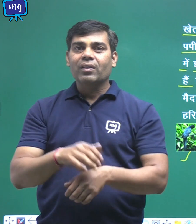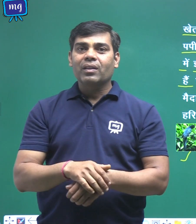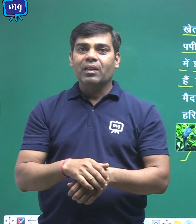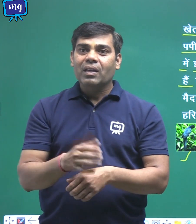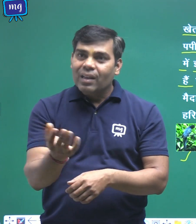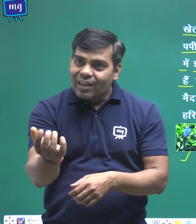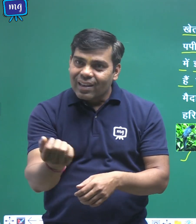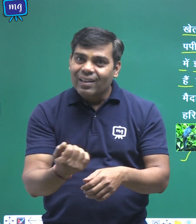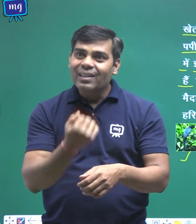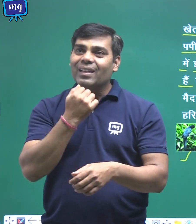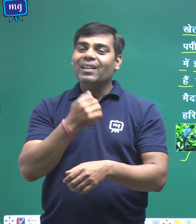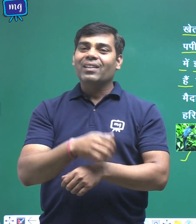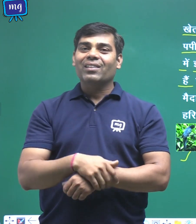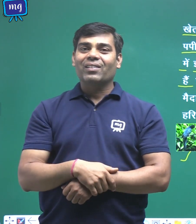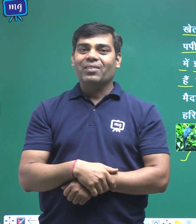निकलती है,